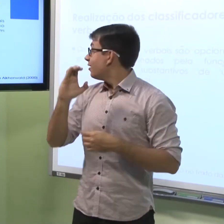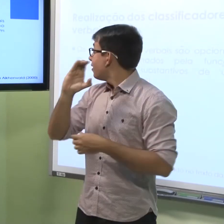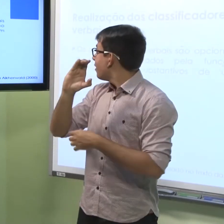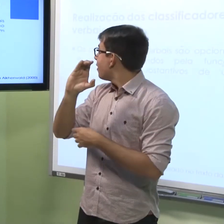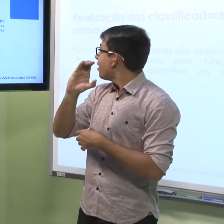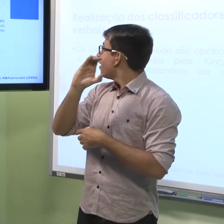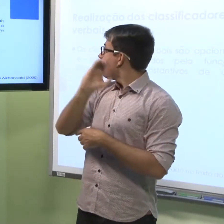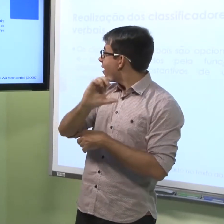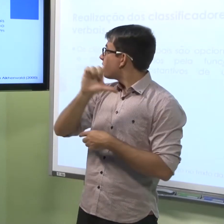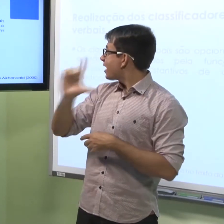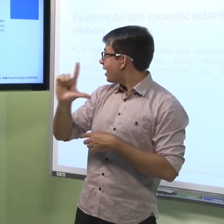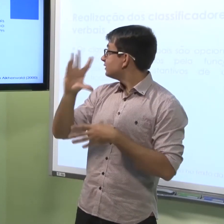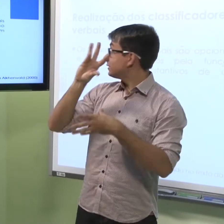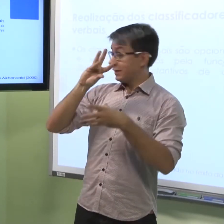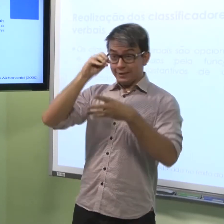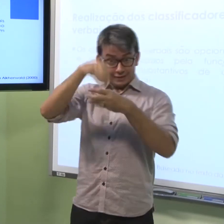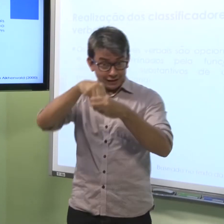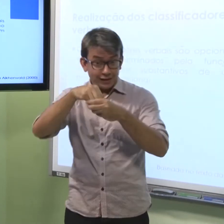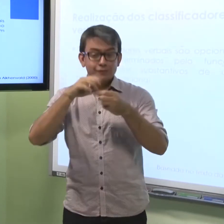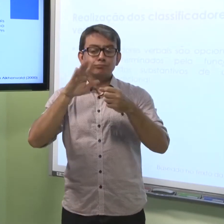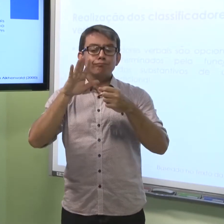Então esse autor, ele fala